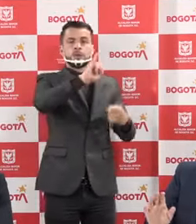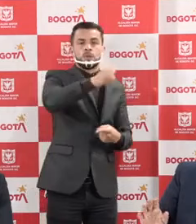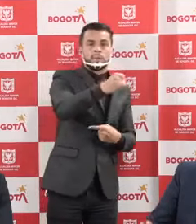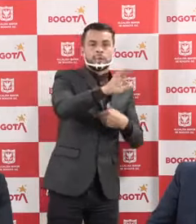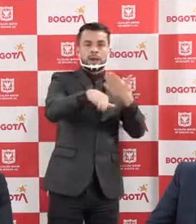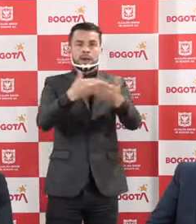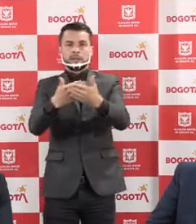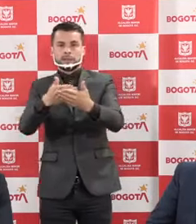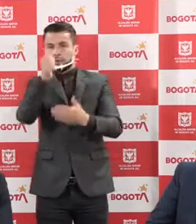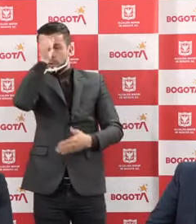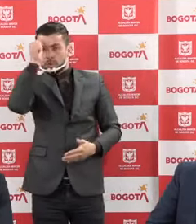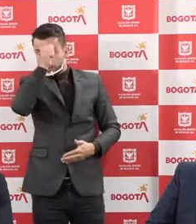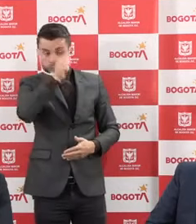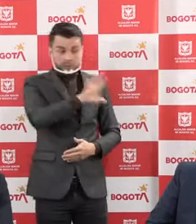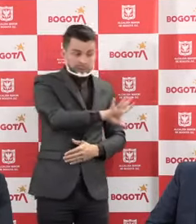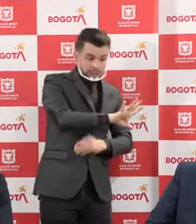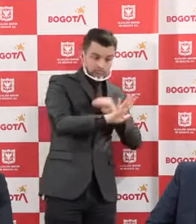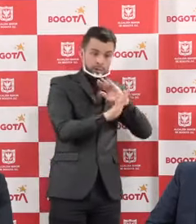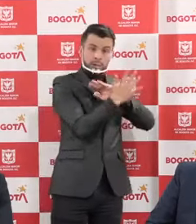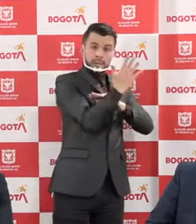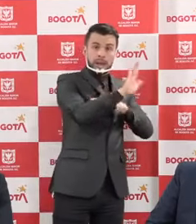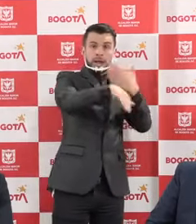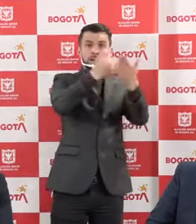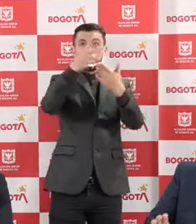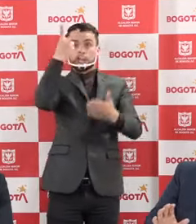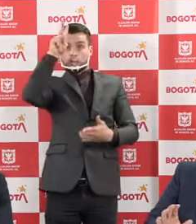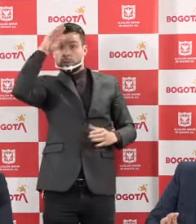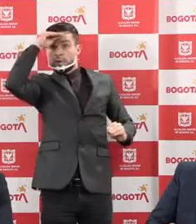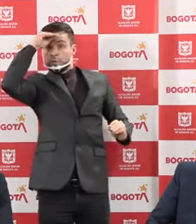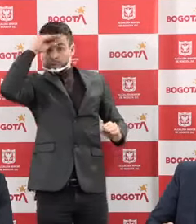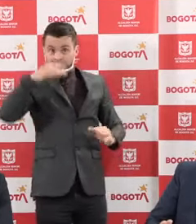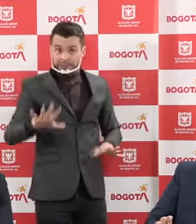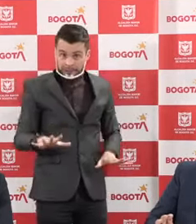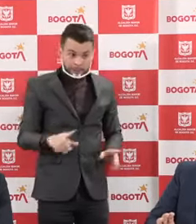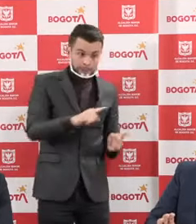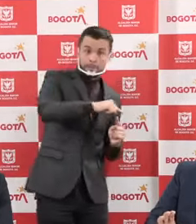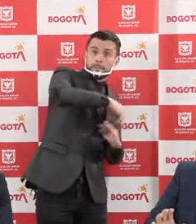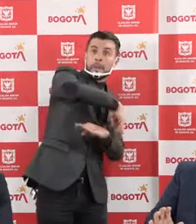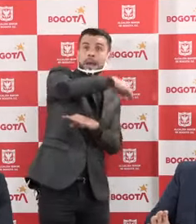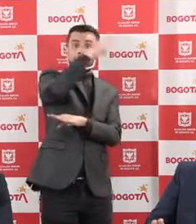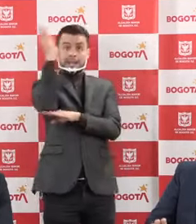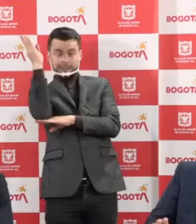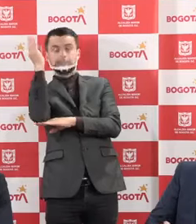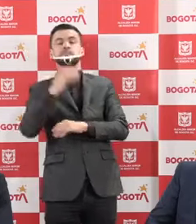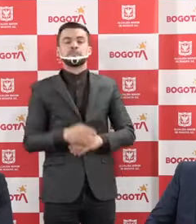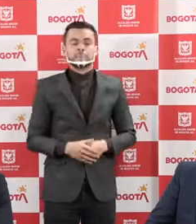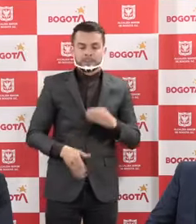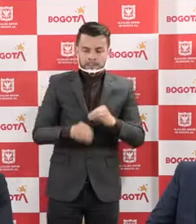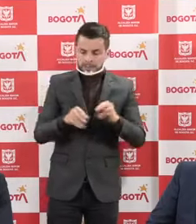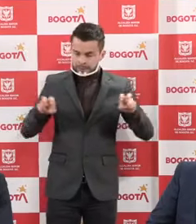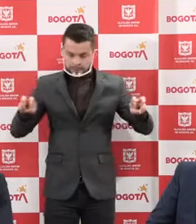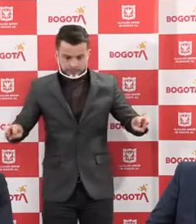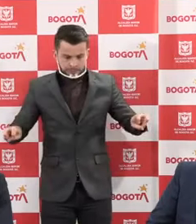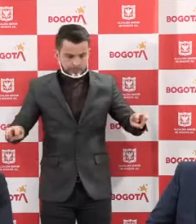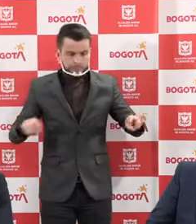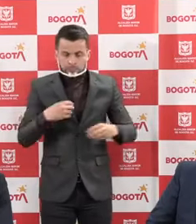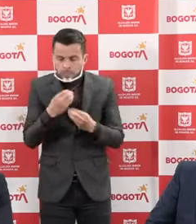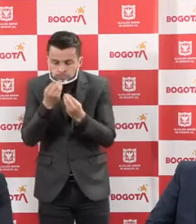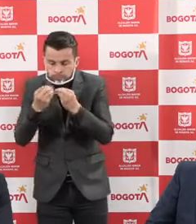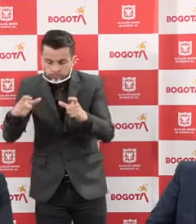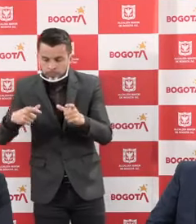a doce de la noche funcionarán los los restaurantes restricción de dos metros entre los comensales